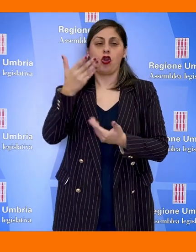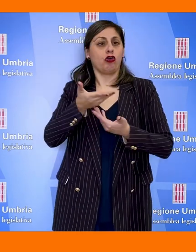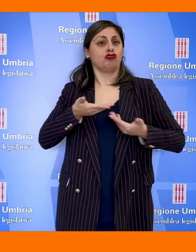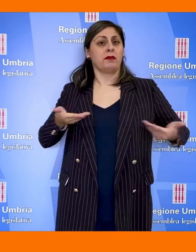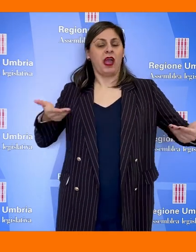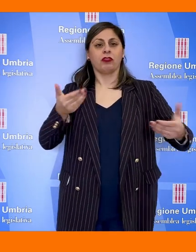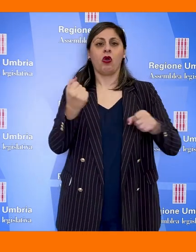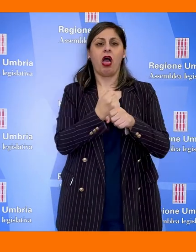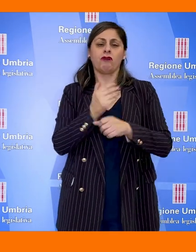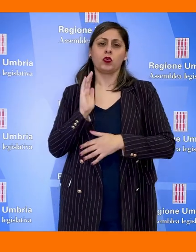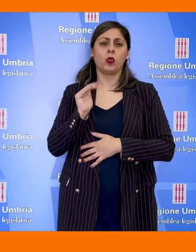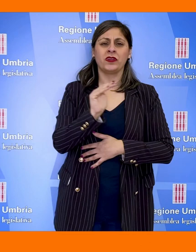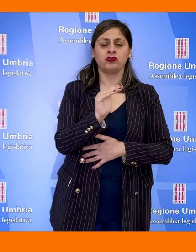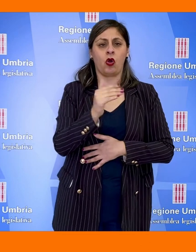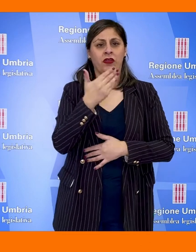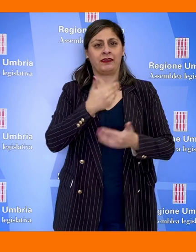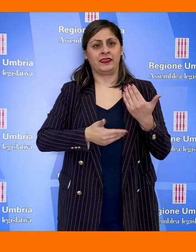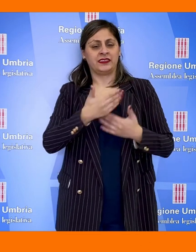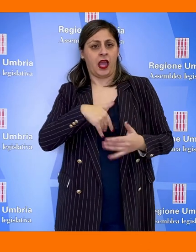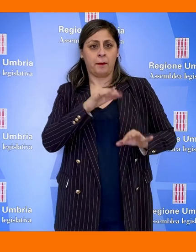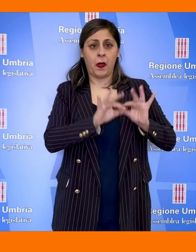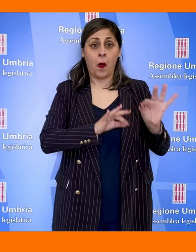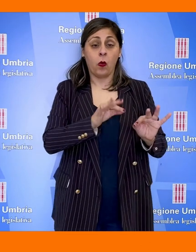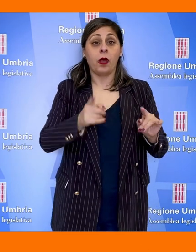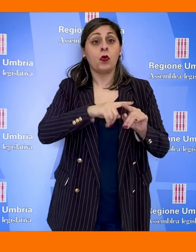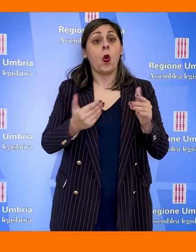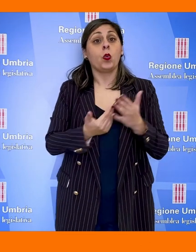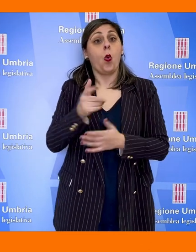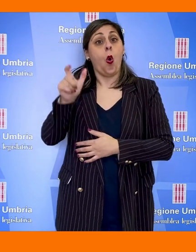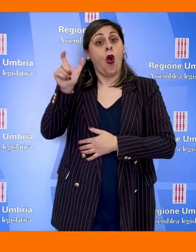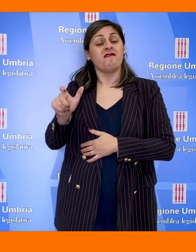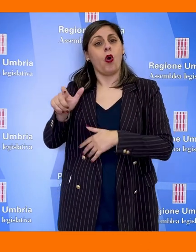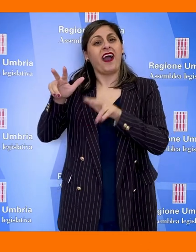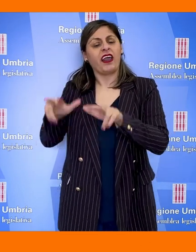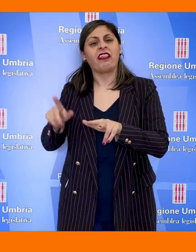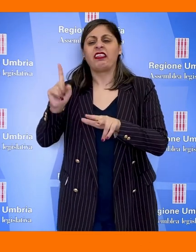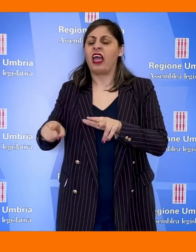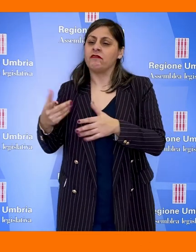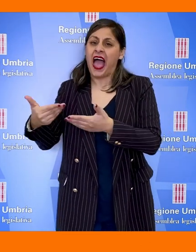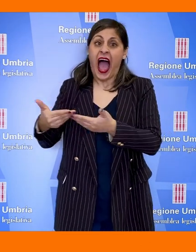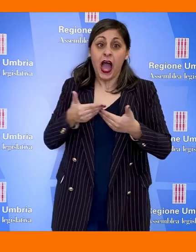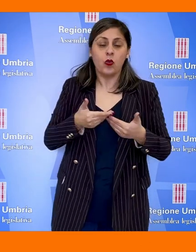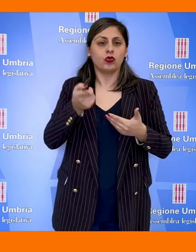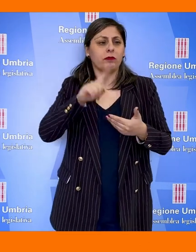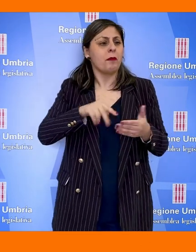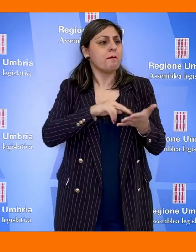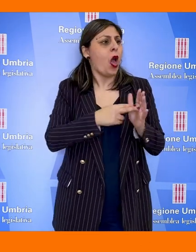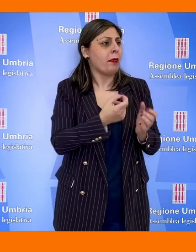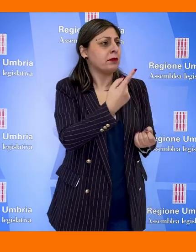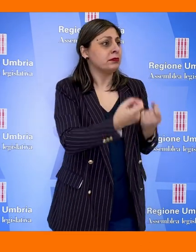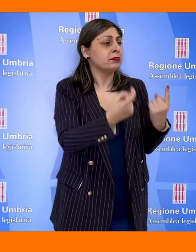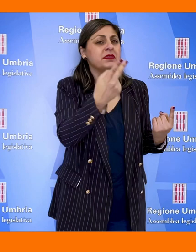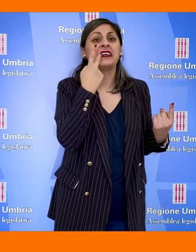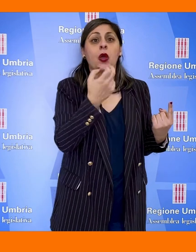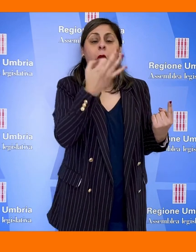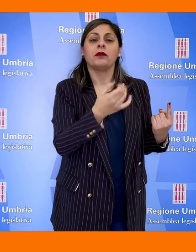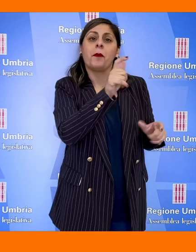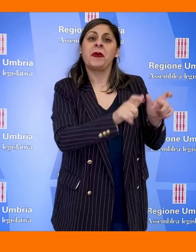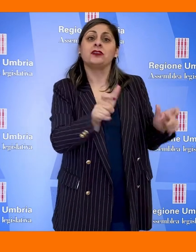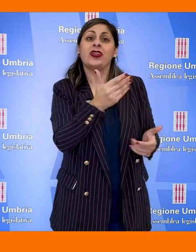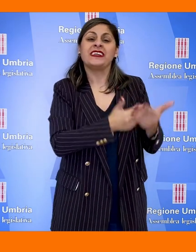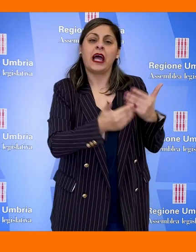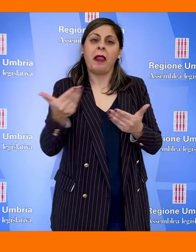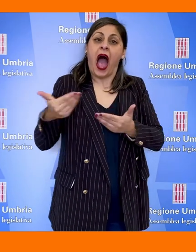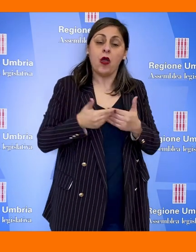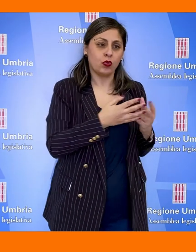parte dell'ente di quanto esse già fanno nella quotidianità per i disabili e che la nuova figura del garante sia di aiuto nella soluzione